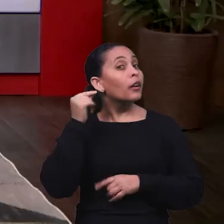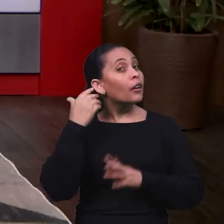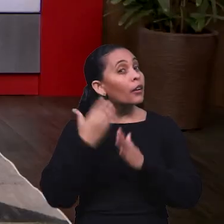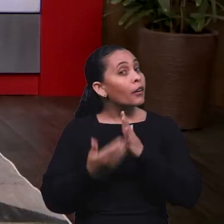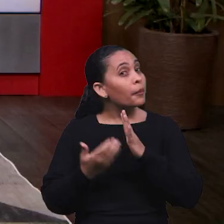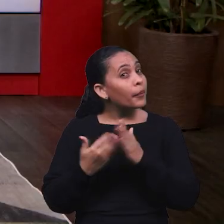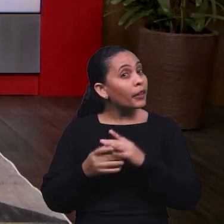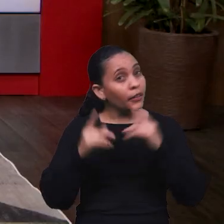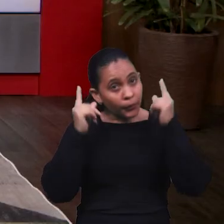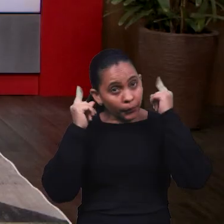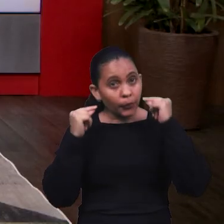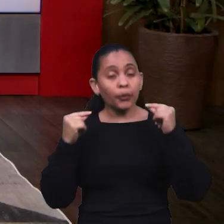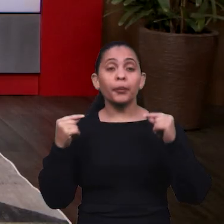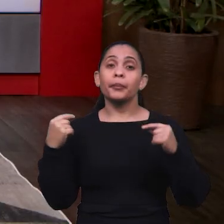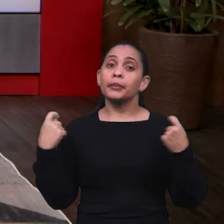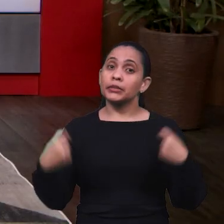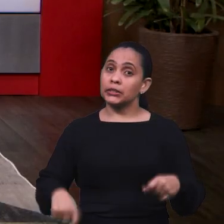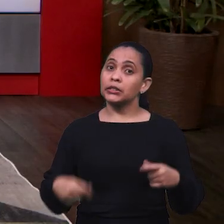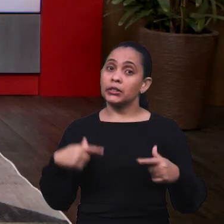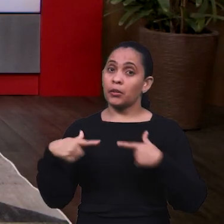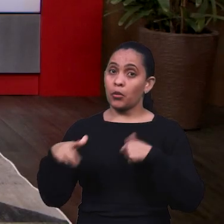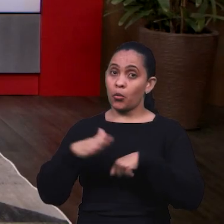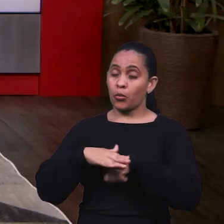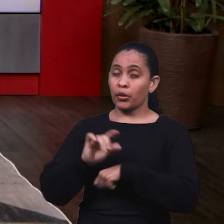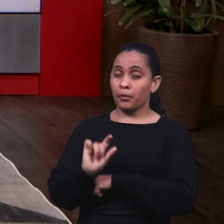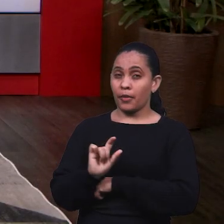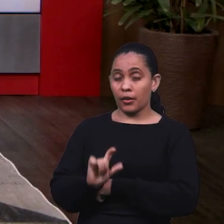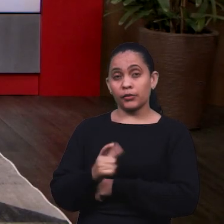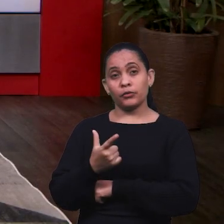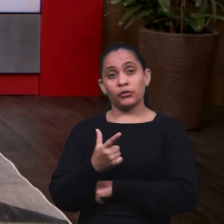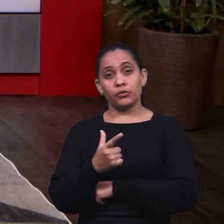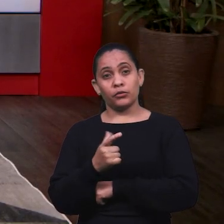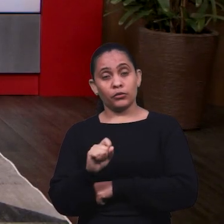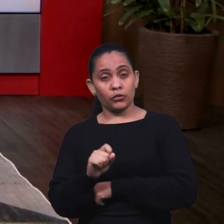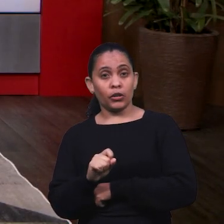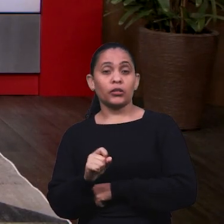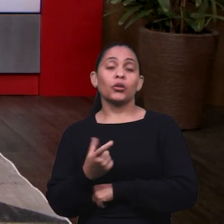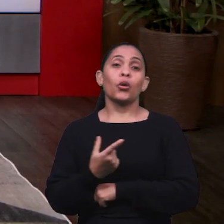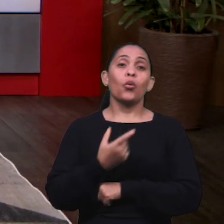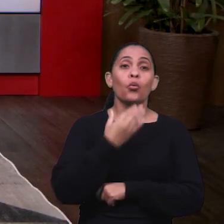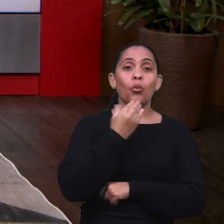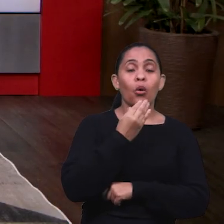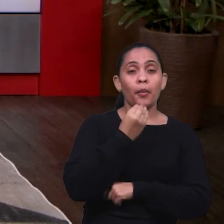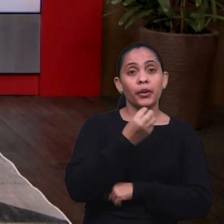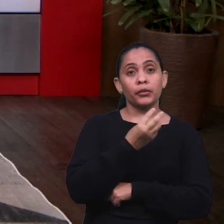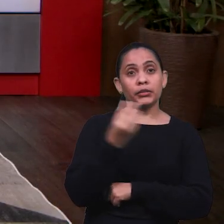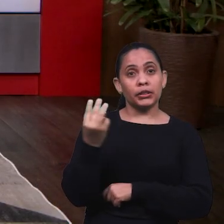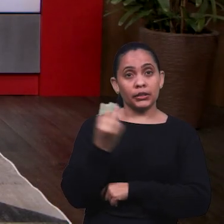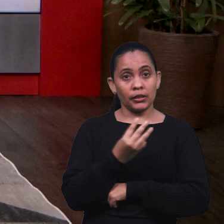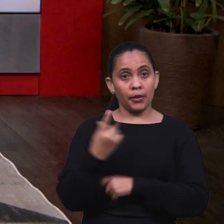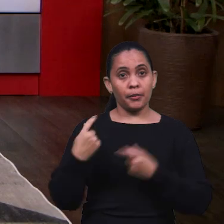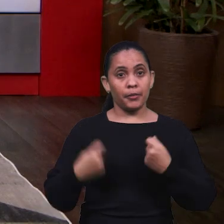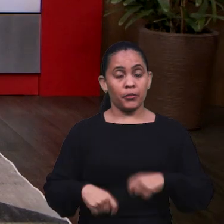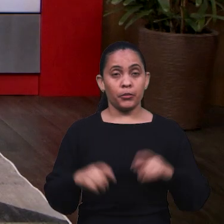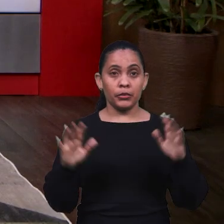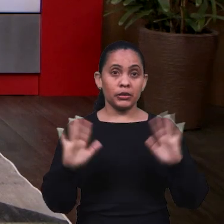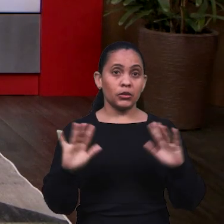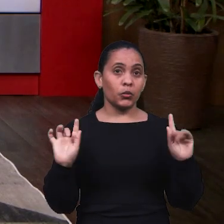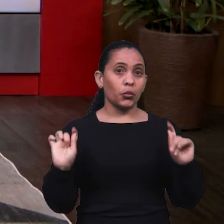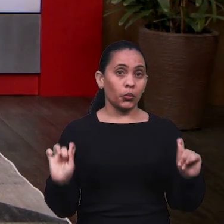já precisa trabalhar um pouquinho mais. A mulher com 28 anos de tempo de contribuição e o homem com 33. Só que o bom é que não